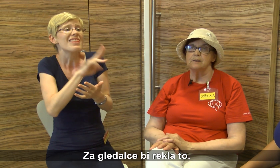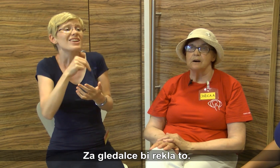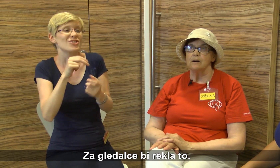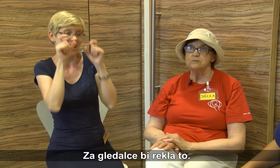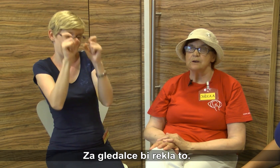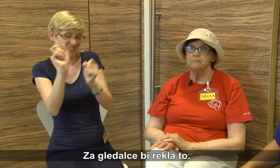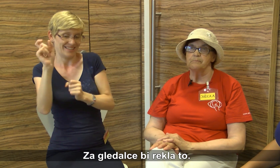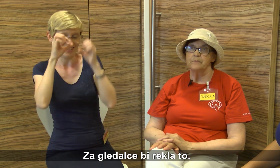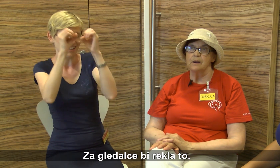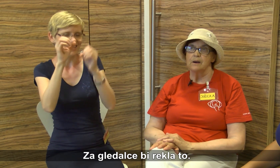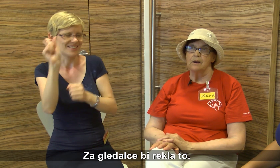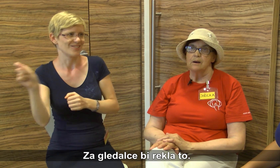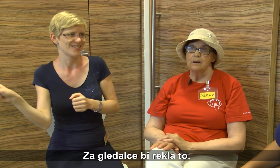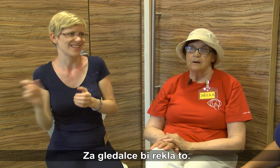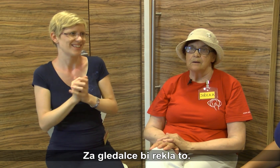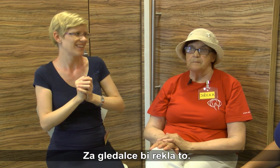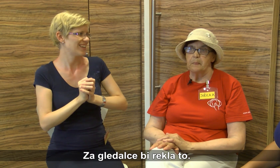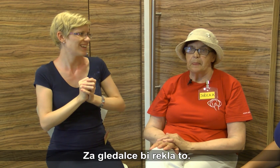Za gledalce